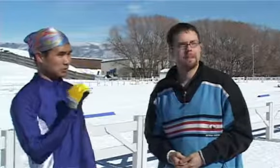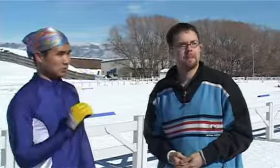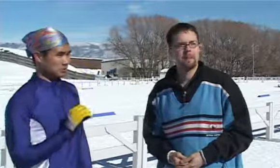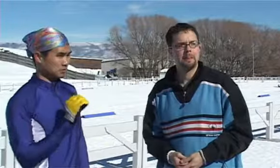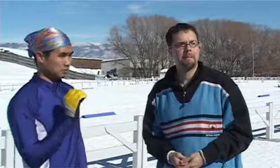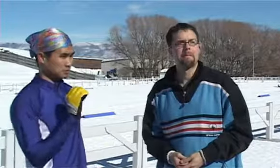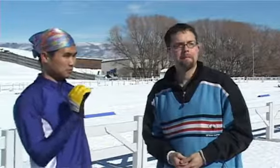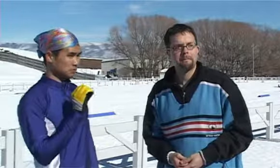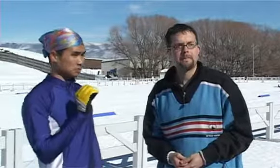Nein, gar nicht. Nichts.